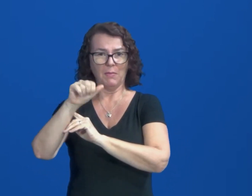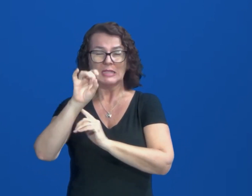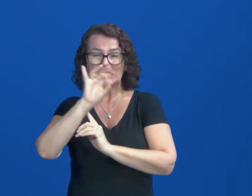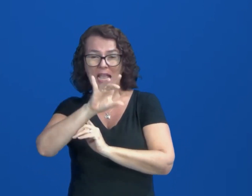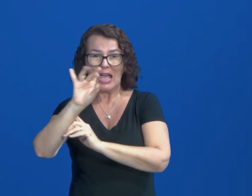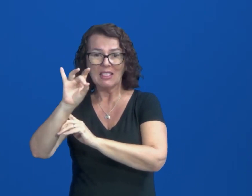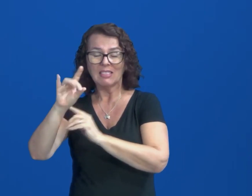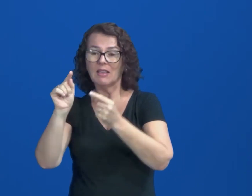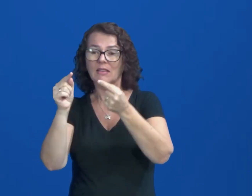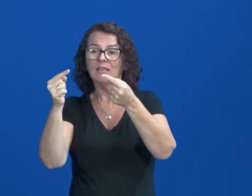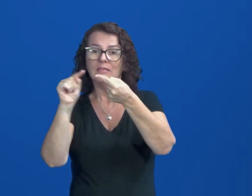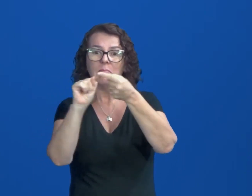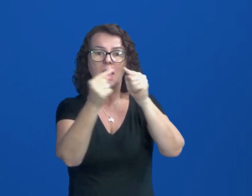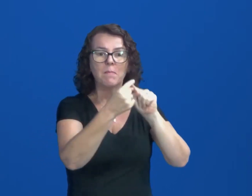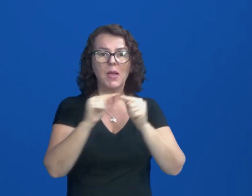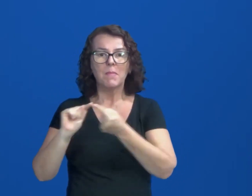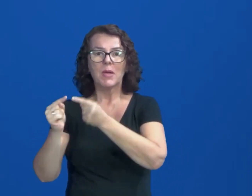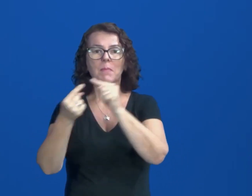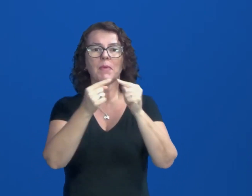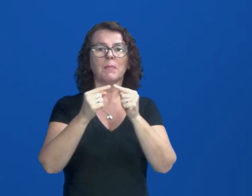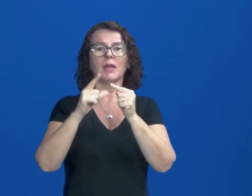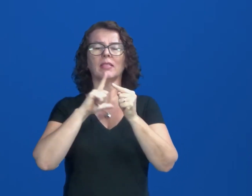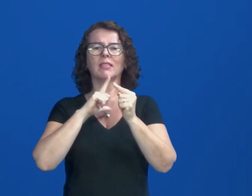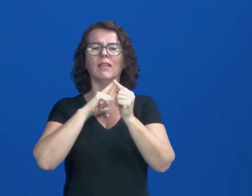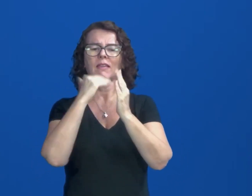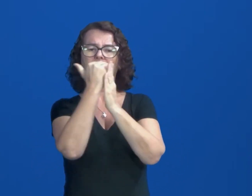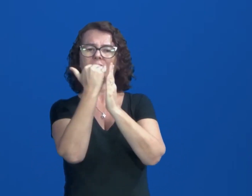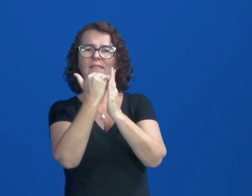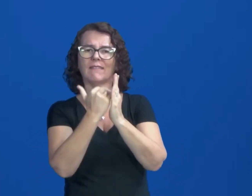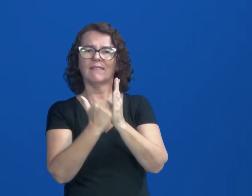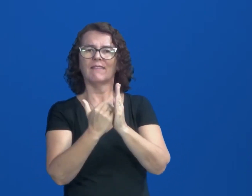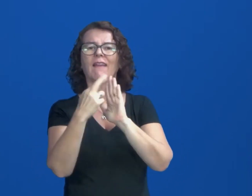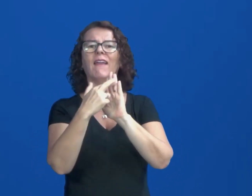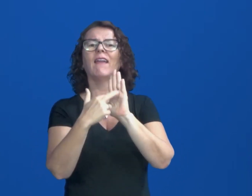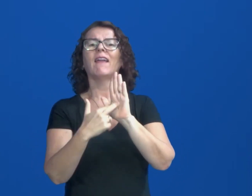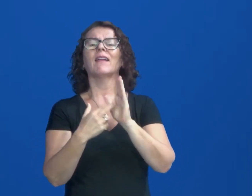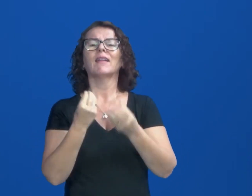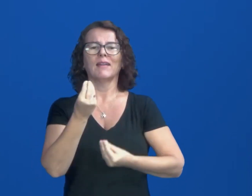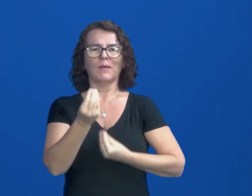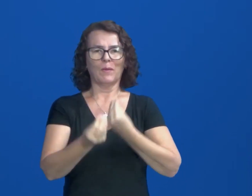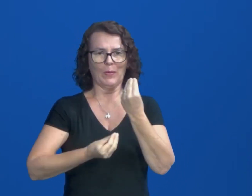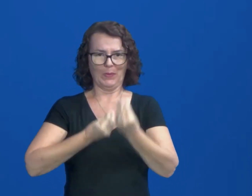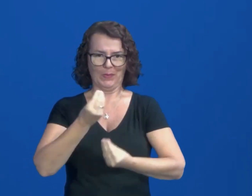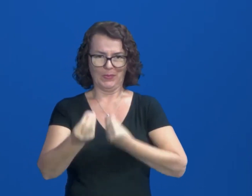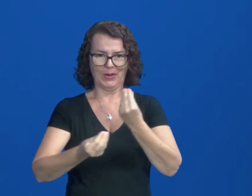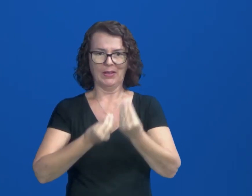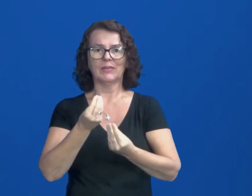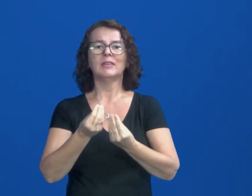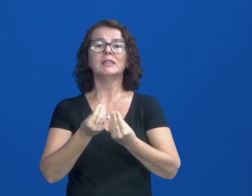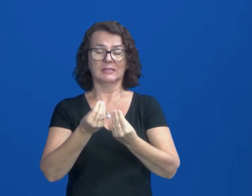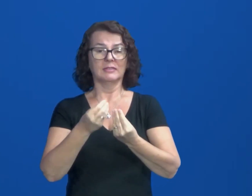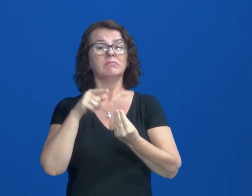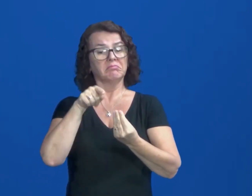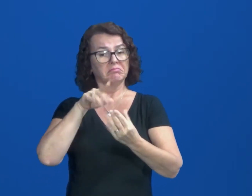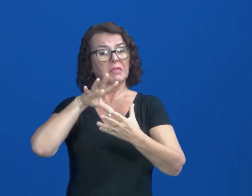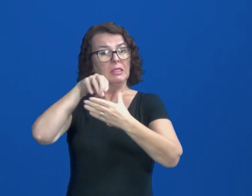esses morfemas se combinam? Tem regras e tem toda uma estrutura